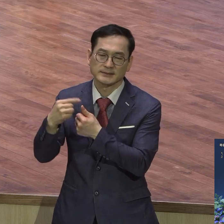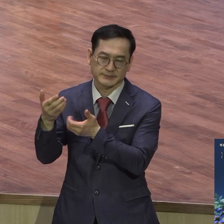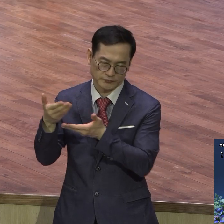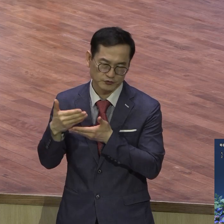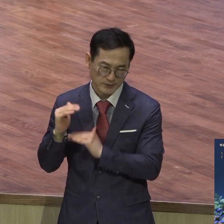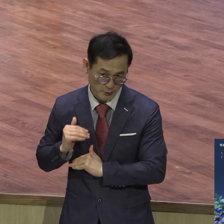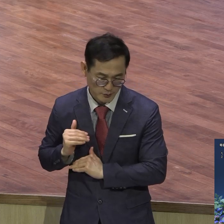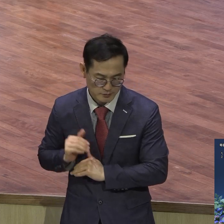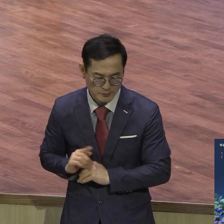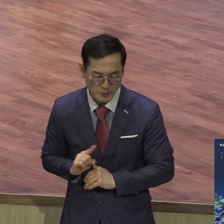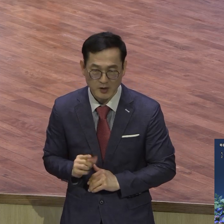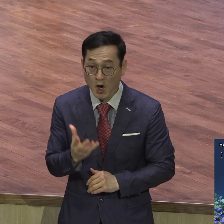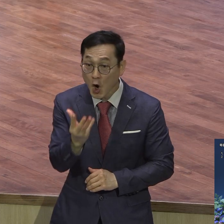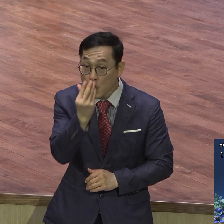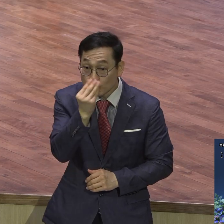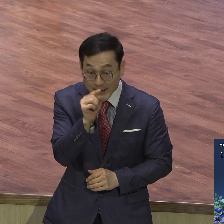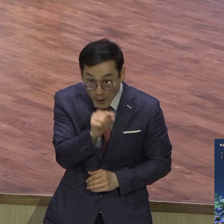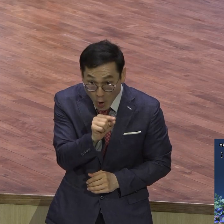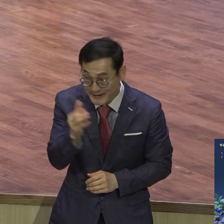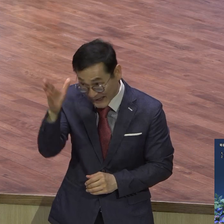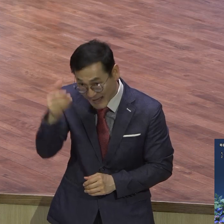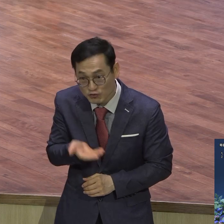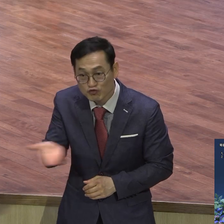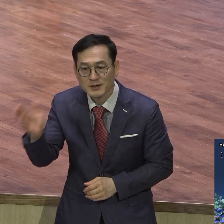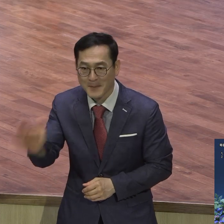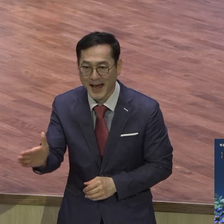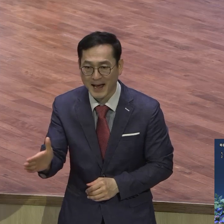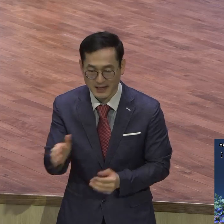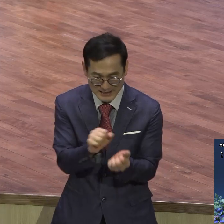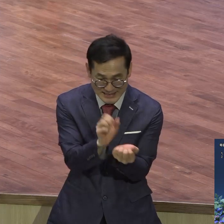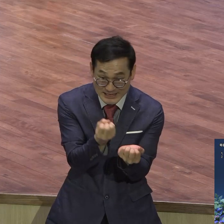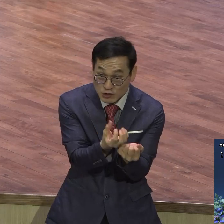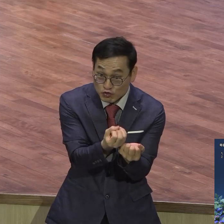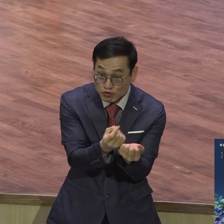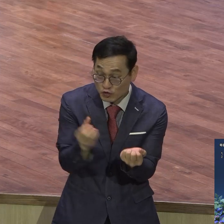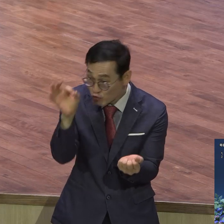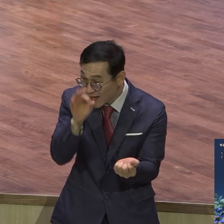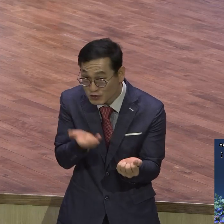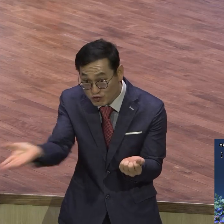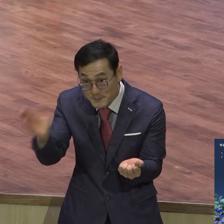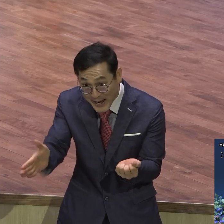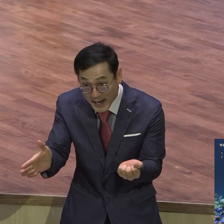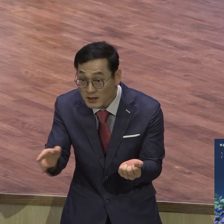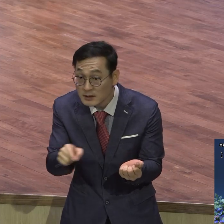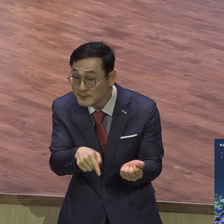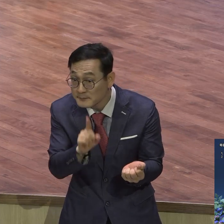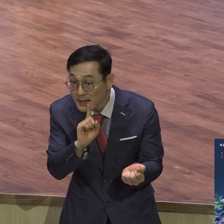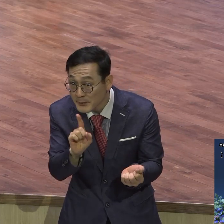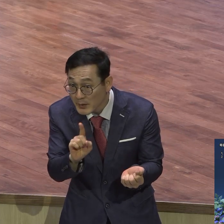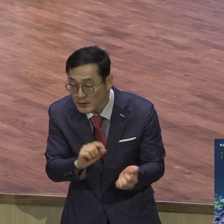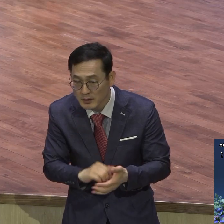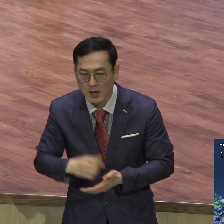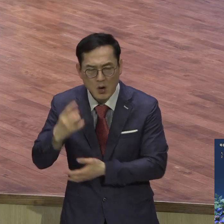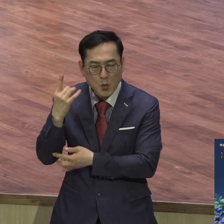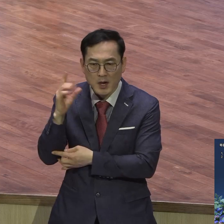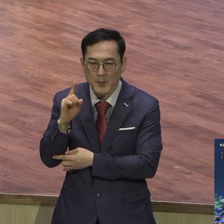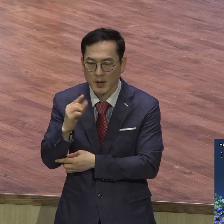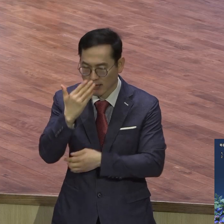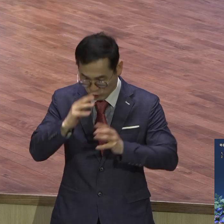거룩한 것을 계획해 주지 말라. 너의 진주를 돼지 앞에 던지지 말라. 같이 예수님의 말씀이 있는데 이 말은 원래